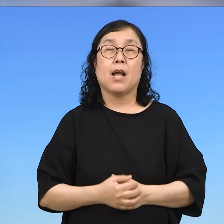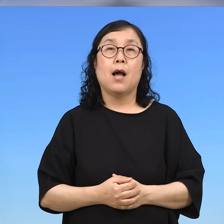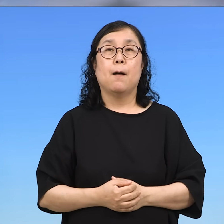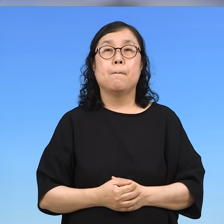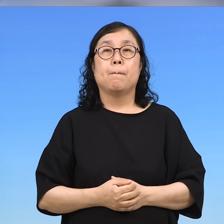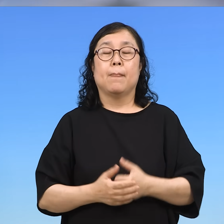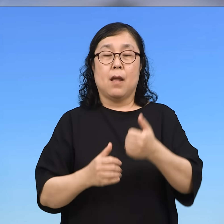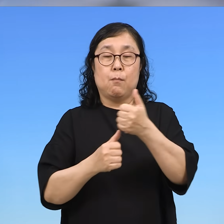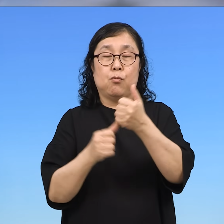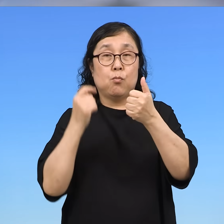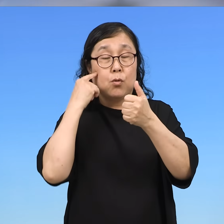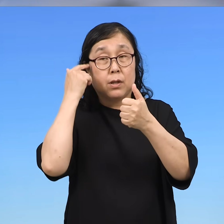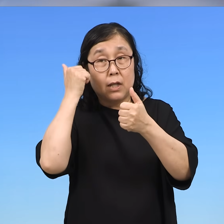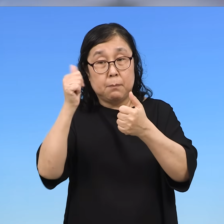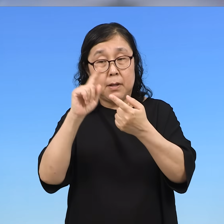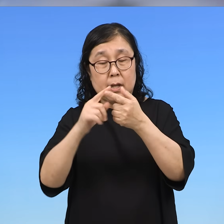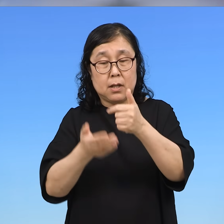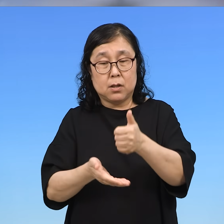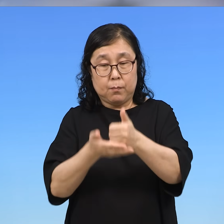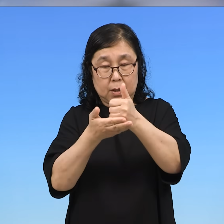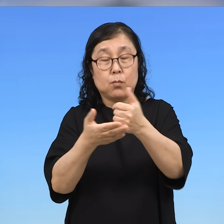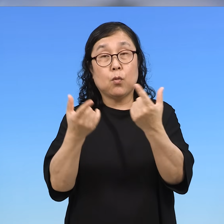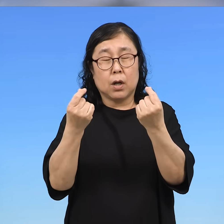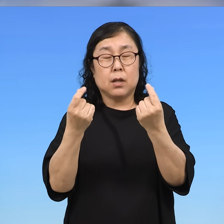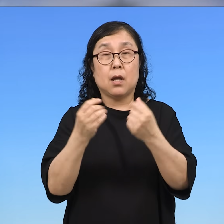부교육자들에 대한 섬김도 마찬가지입니다.